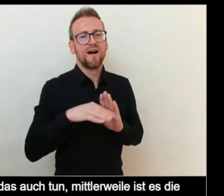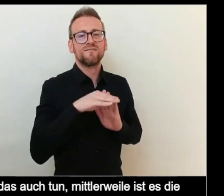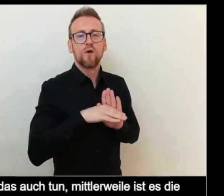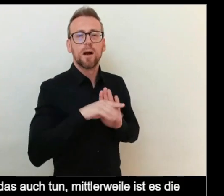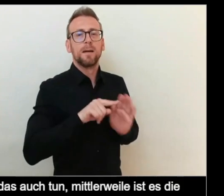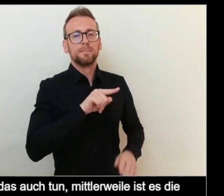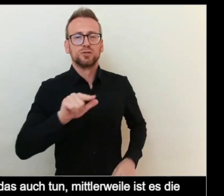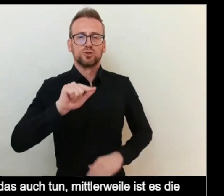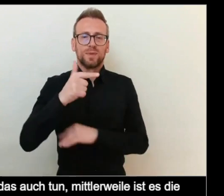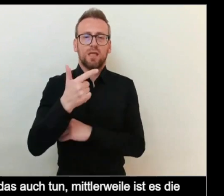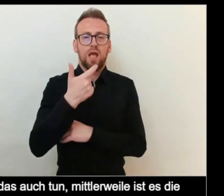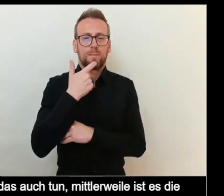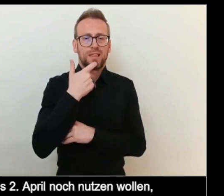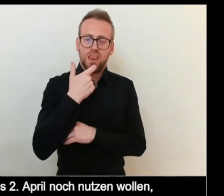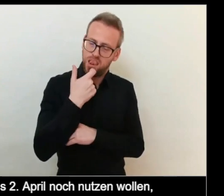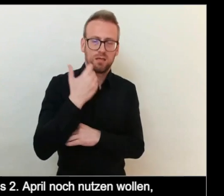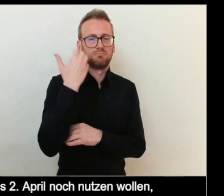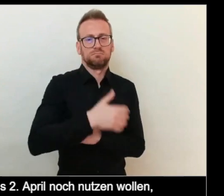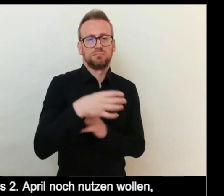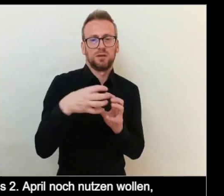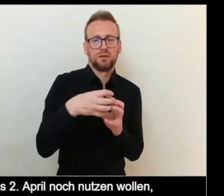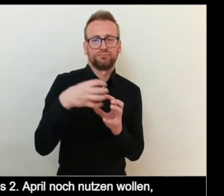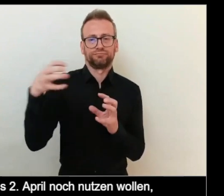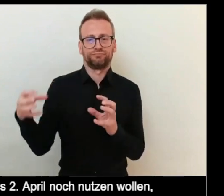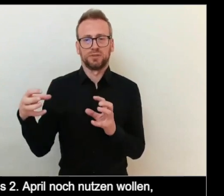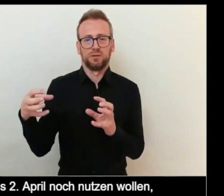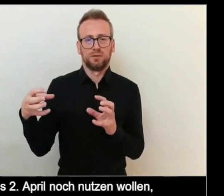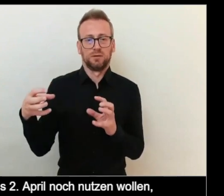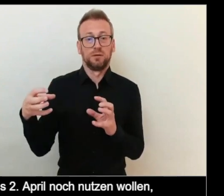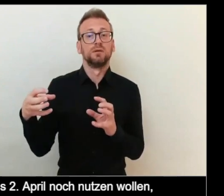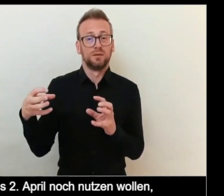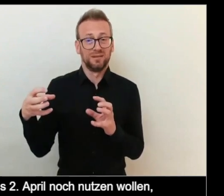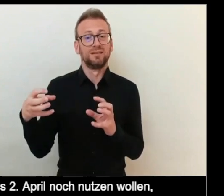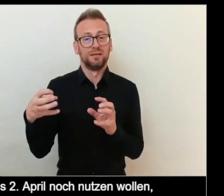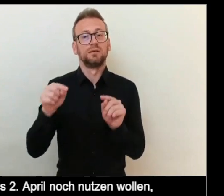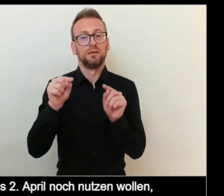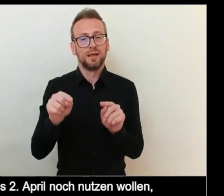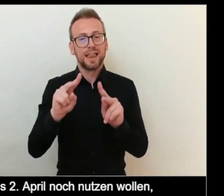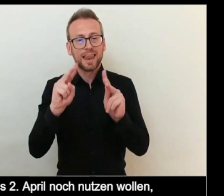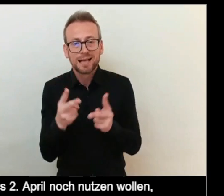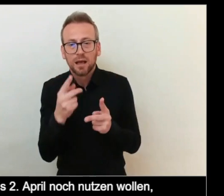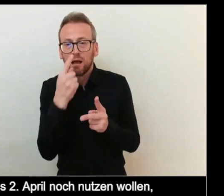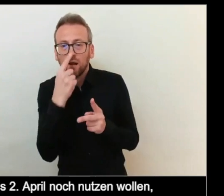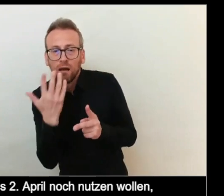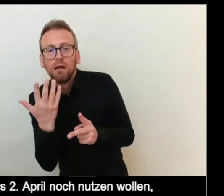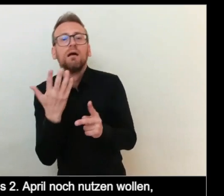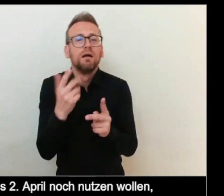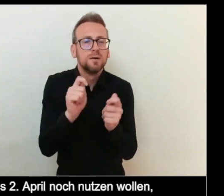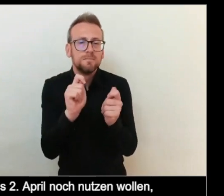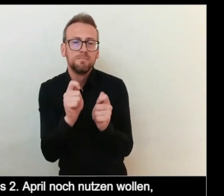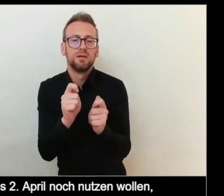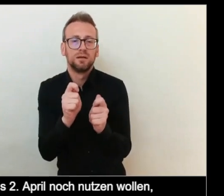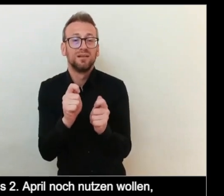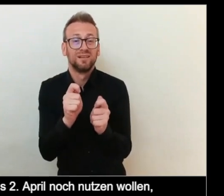bleiben. Generell FFP2-Maskenpflicht überall dort, wo sie bisher bestanden haben. Da wird es also keine Änderung